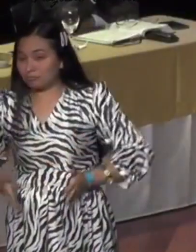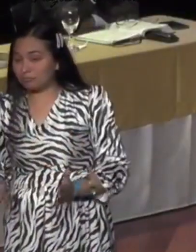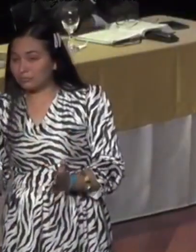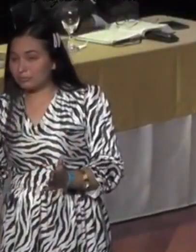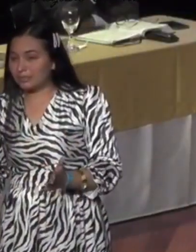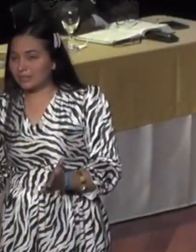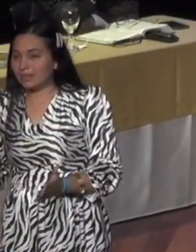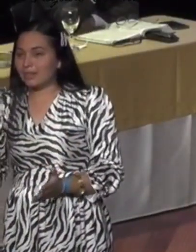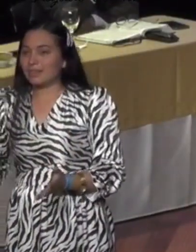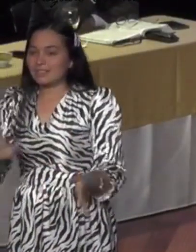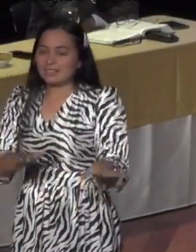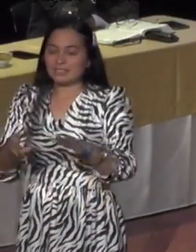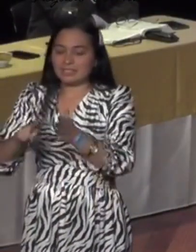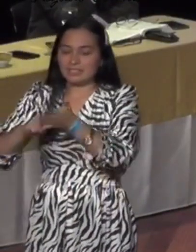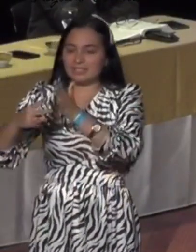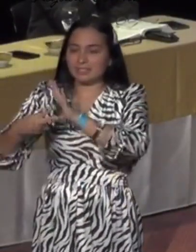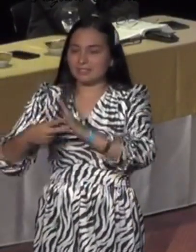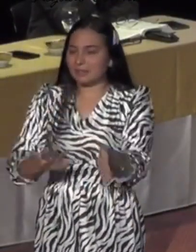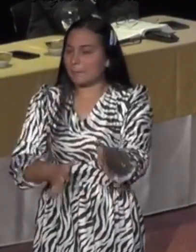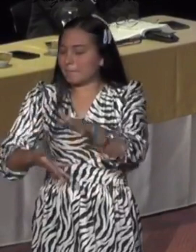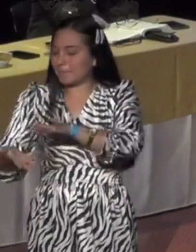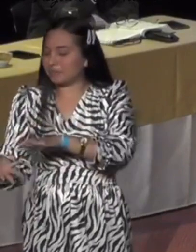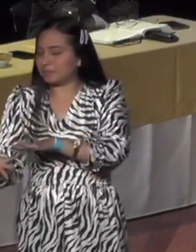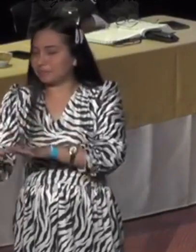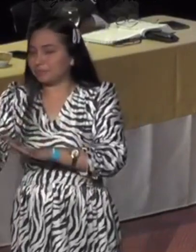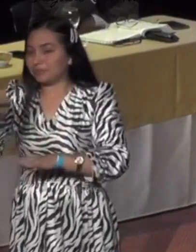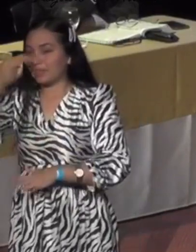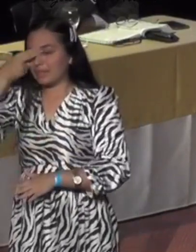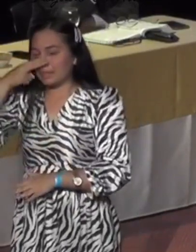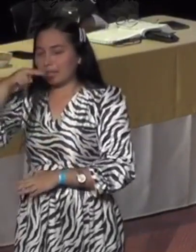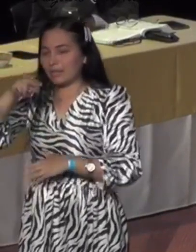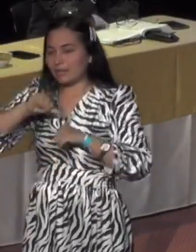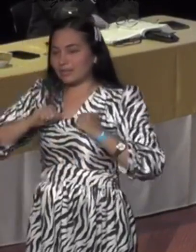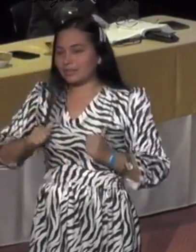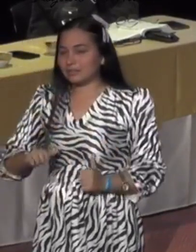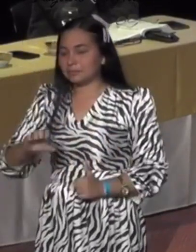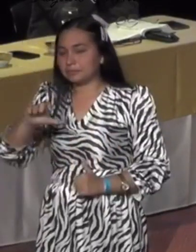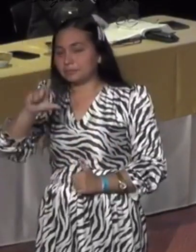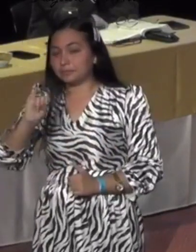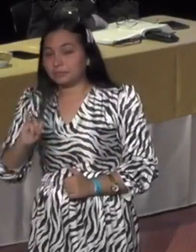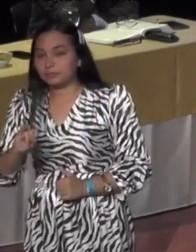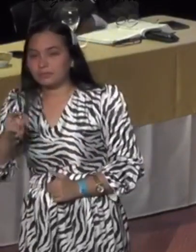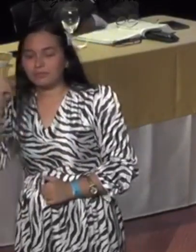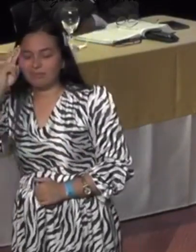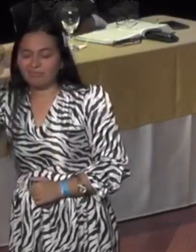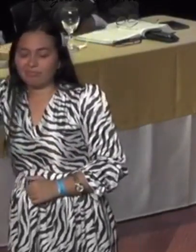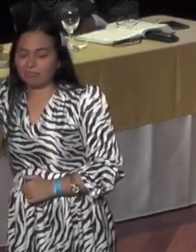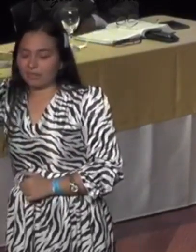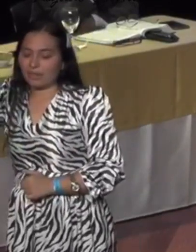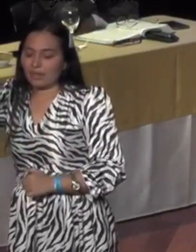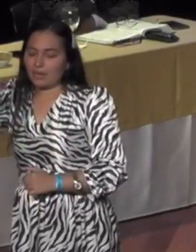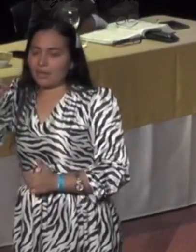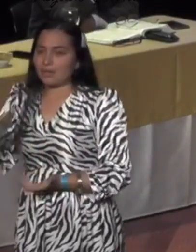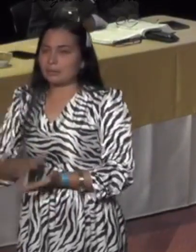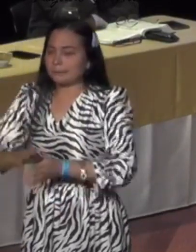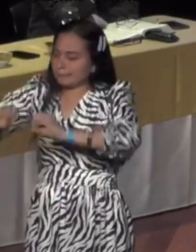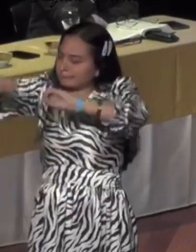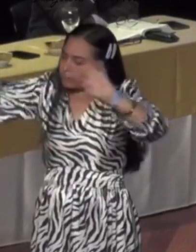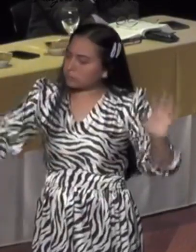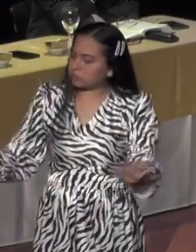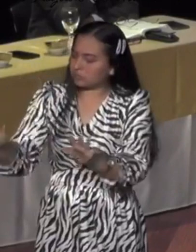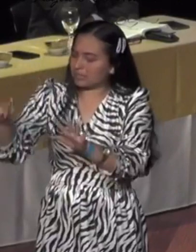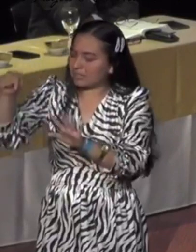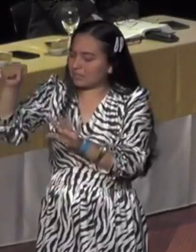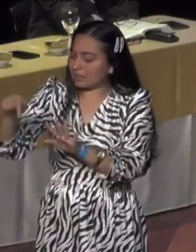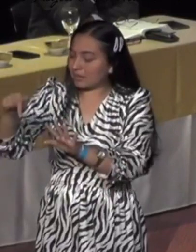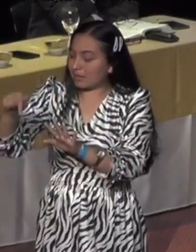Ikabod quiere decir sin gloria, sin peso. Si no hay presencia de Dios, si no hay respaldo de